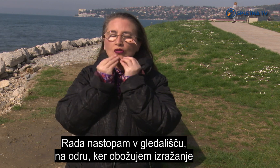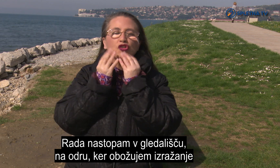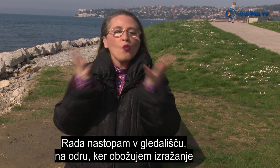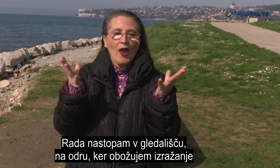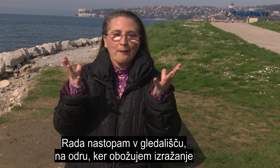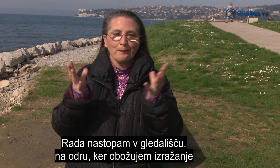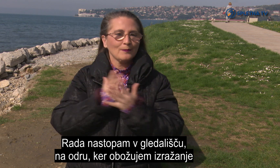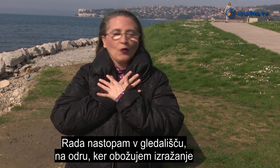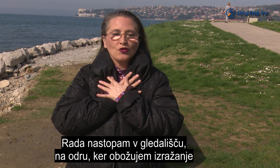obožujem